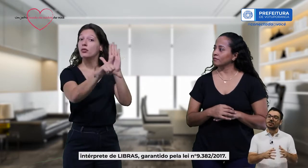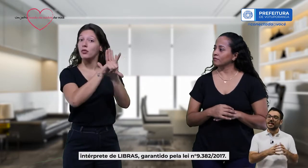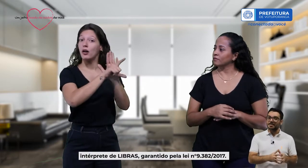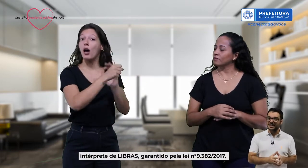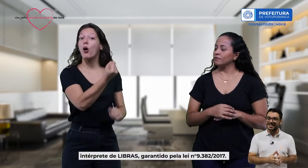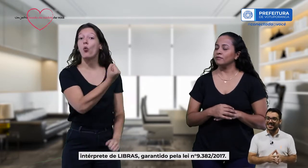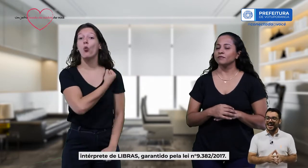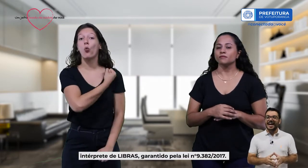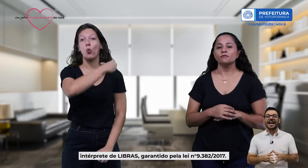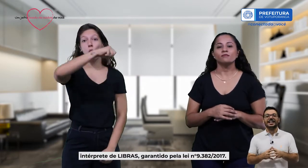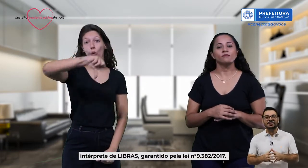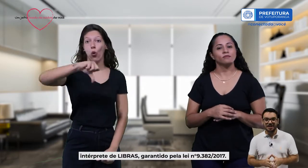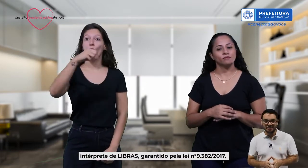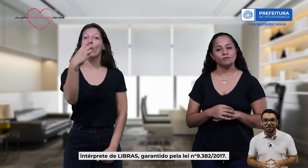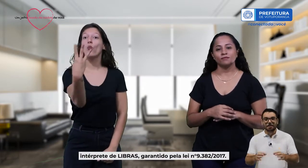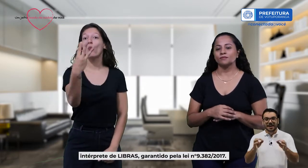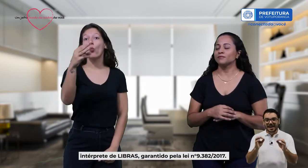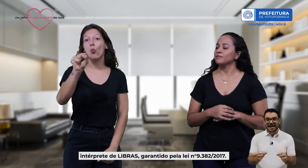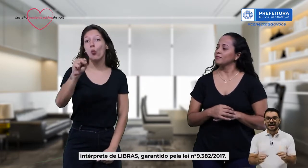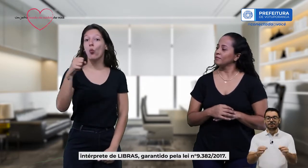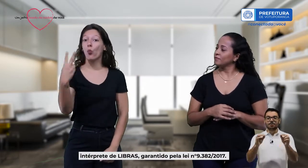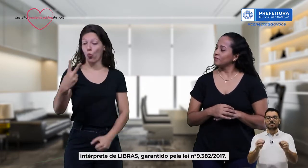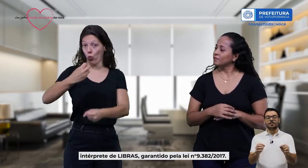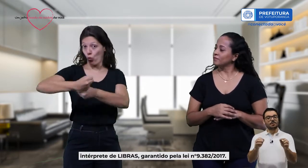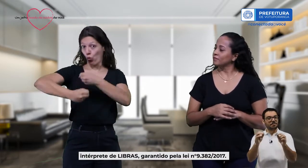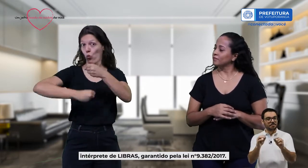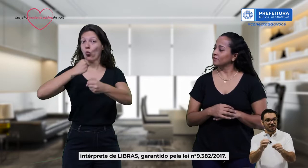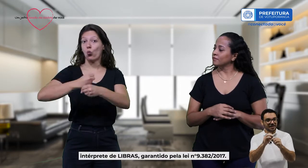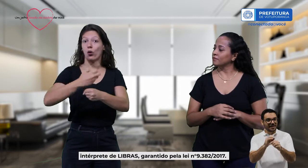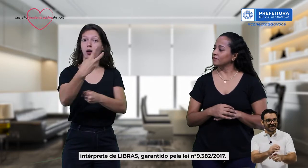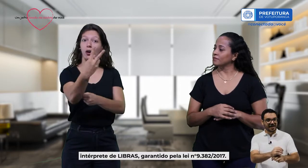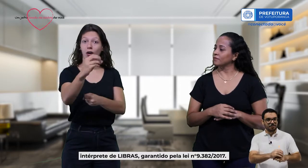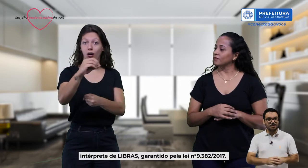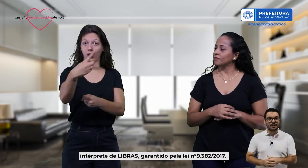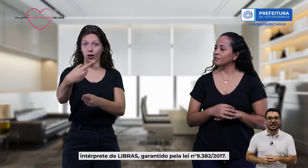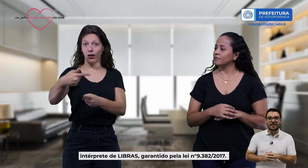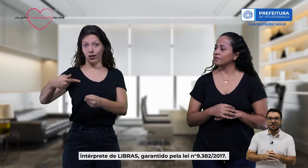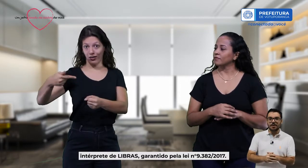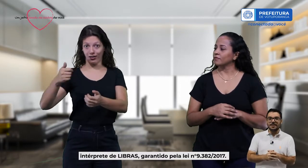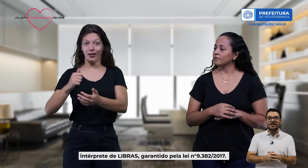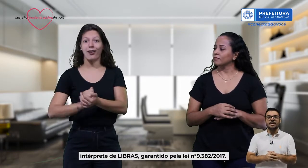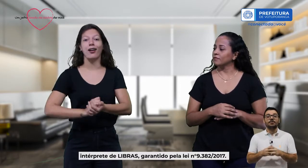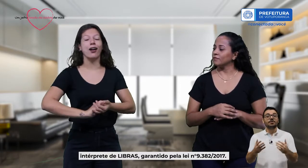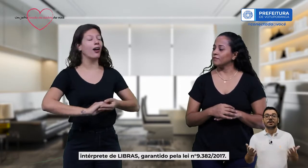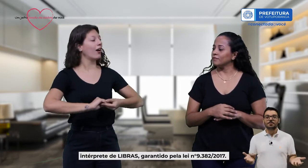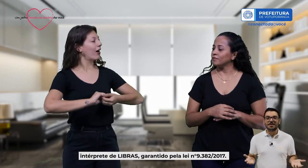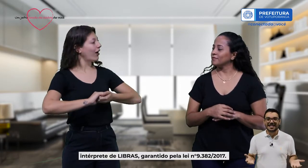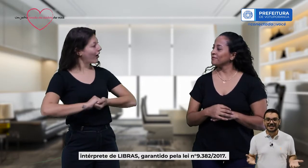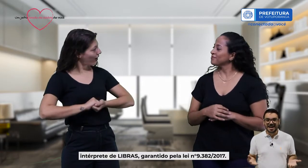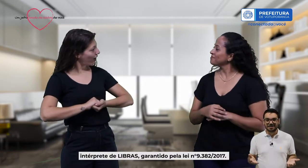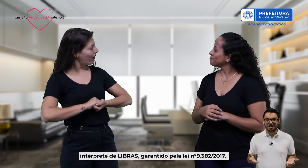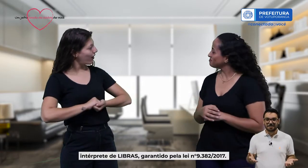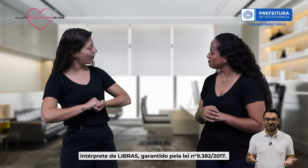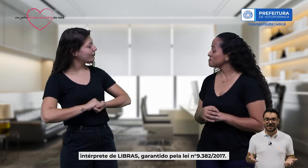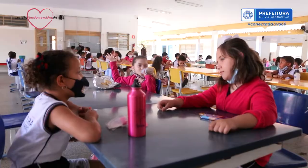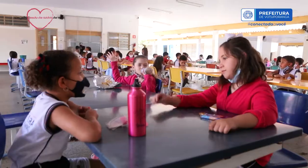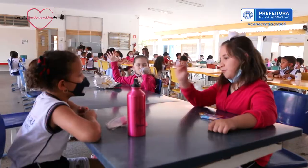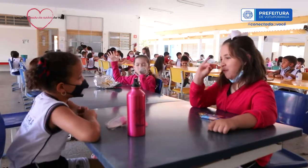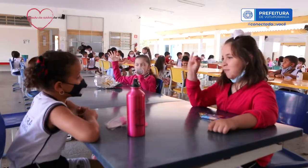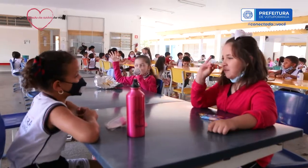intérprete de libras, garantido pela Lei nº 9.382, de 2017.